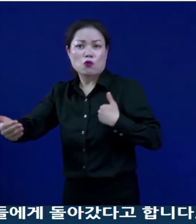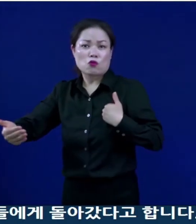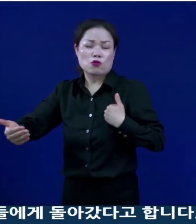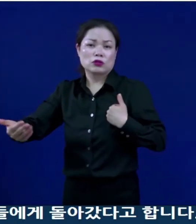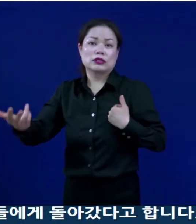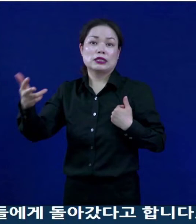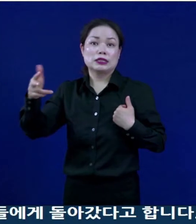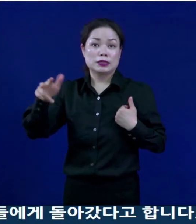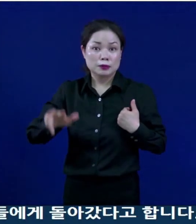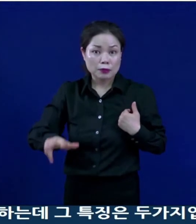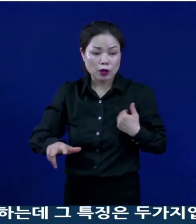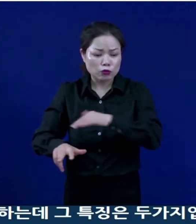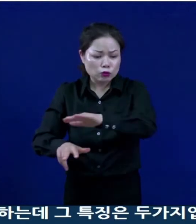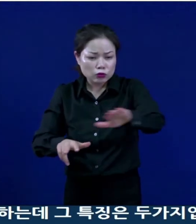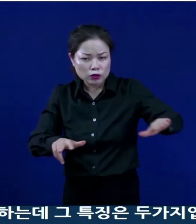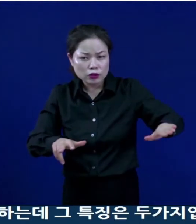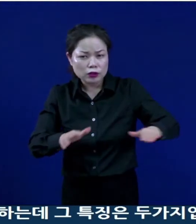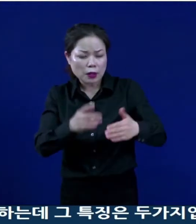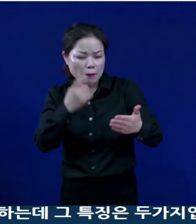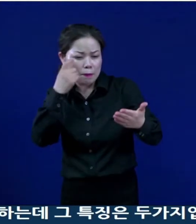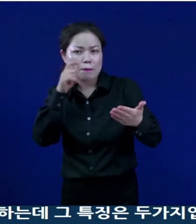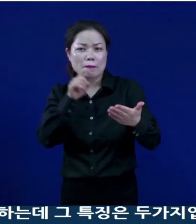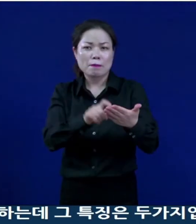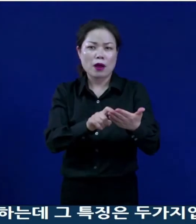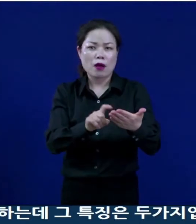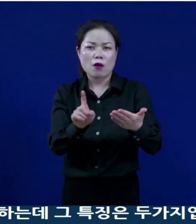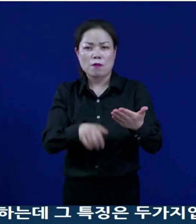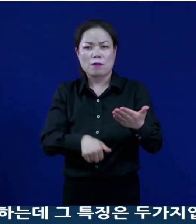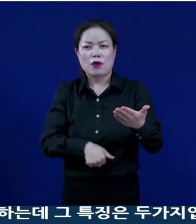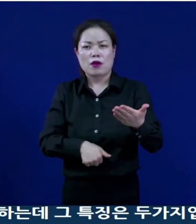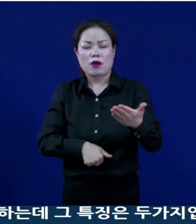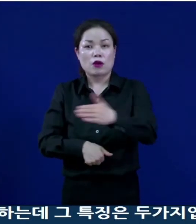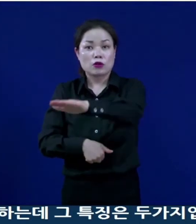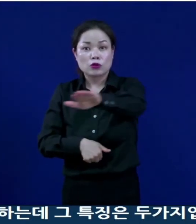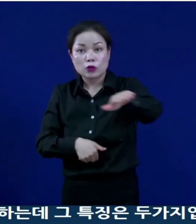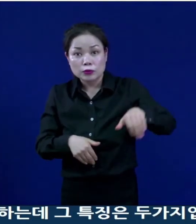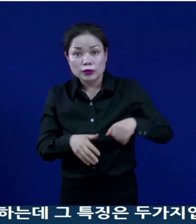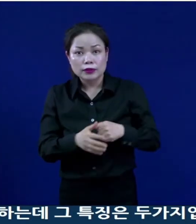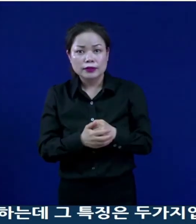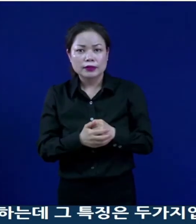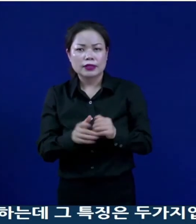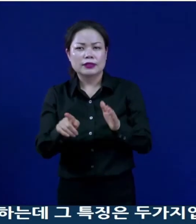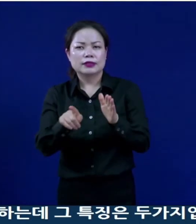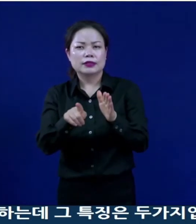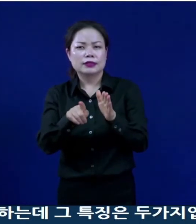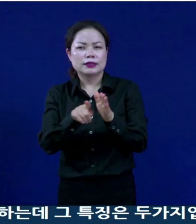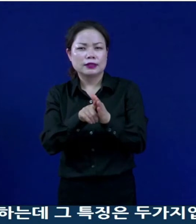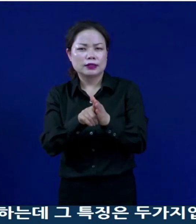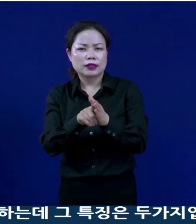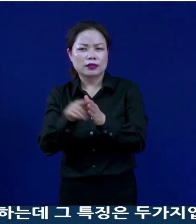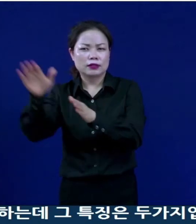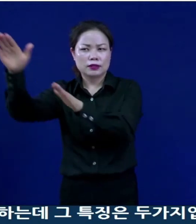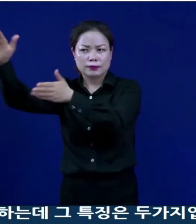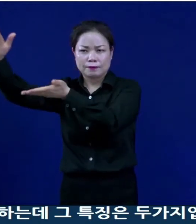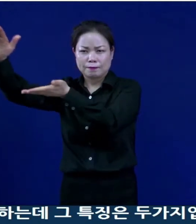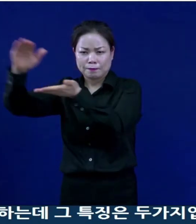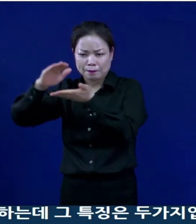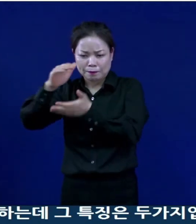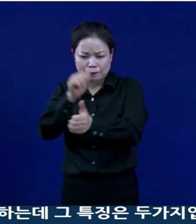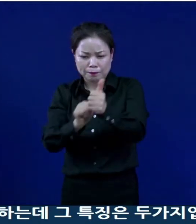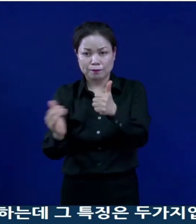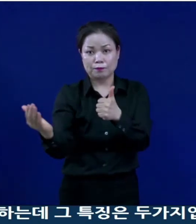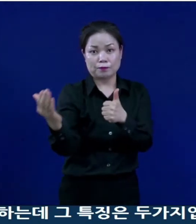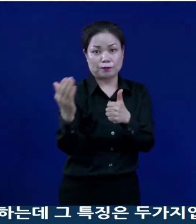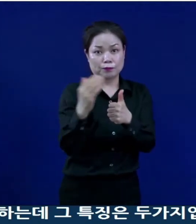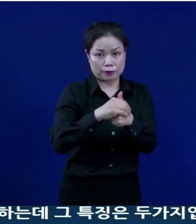없지만 우리는 여기서 발견해야 되는 것이 있습니다. 저는 오늘 여러분들께 신앙의 계승 문제에 대해서